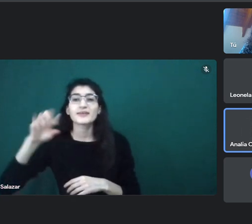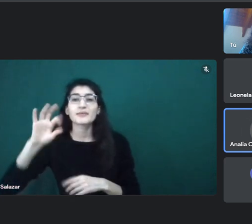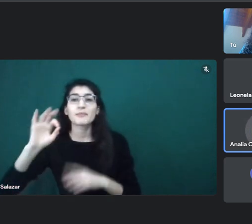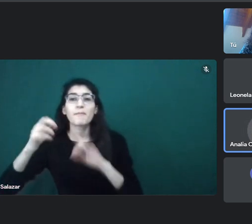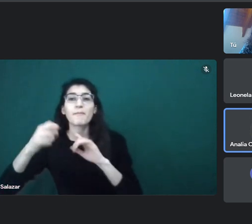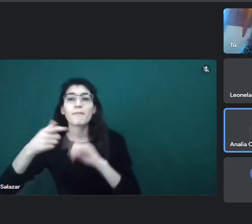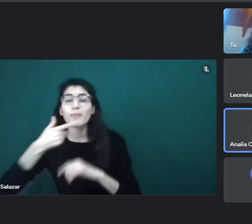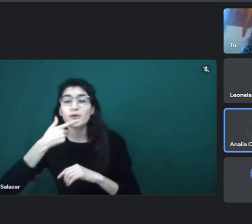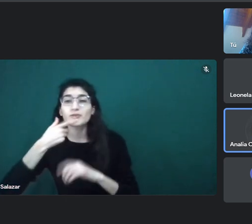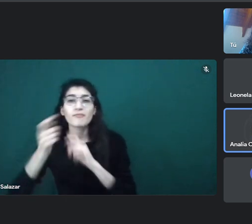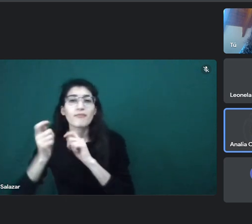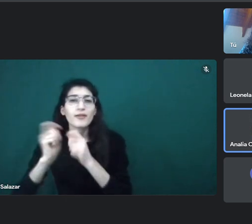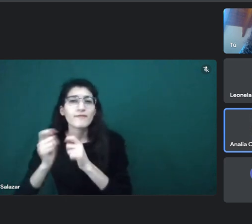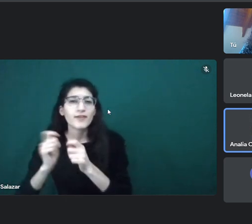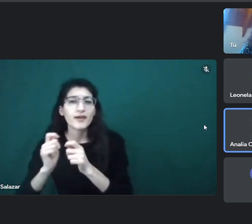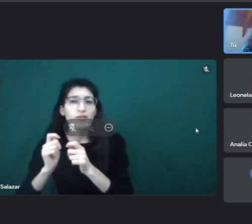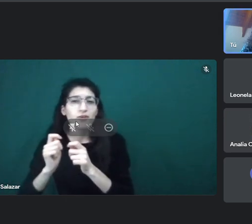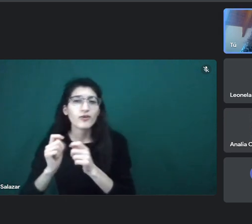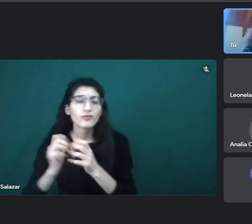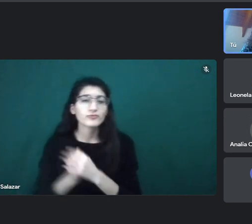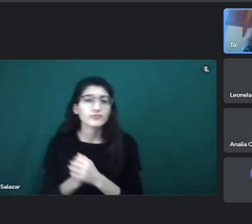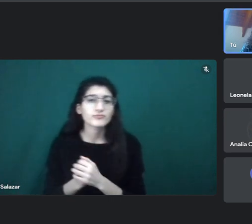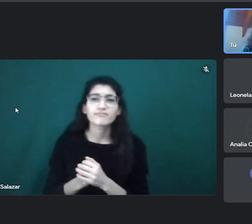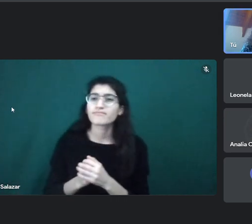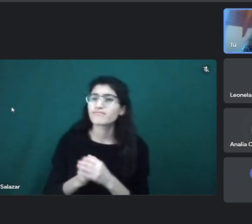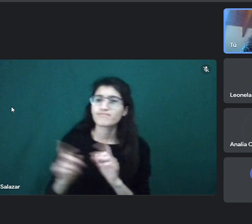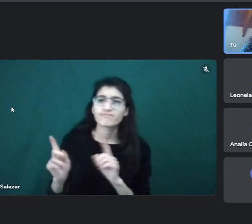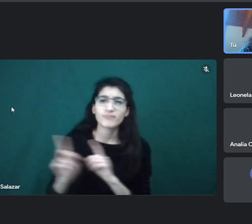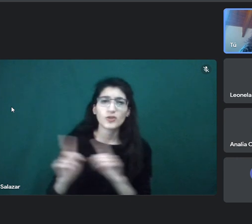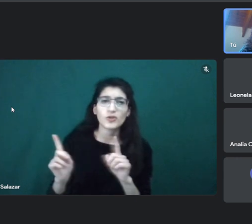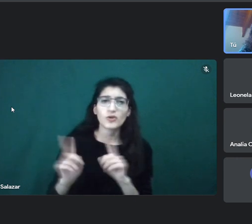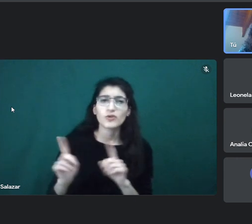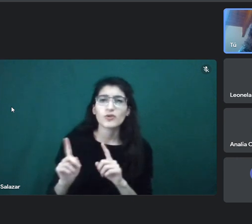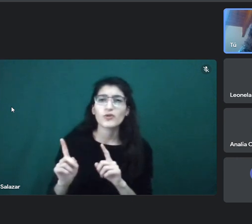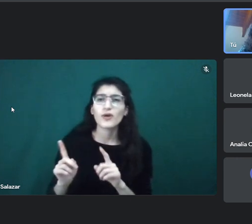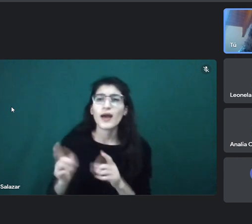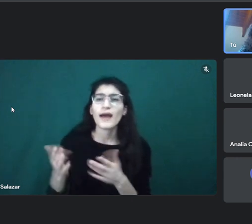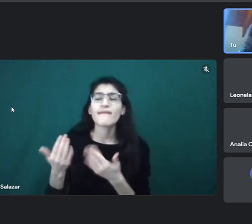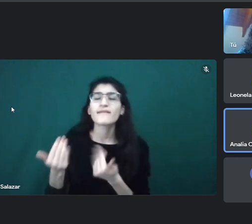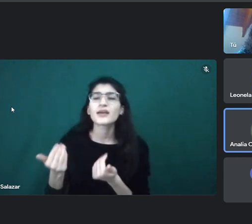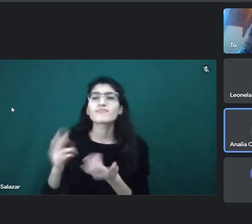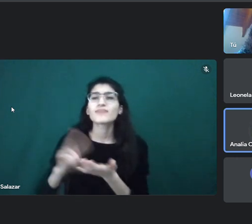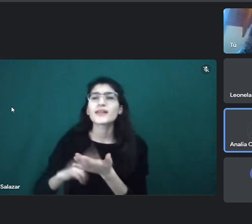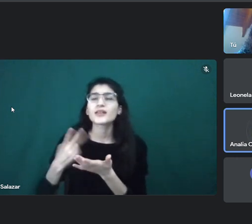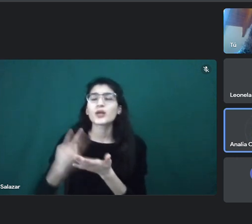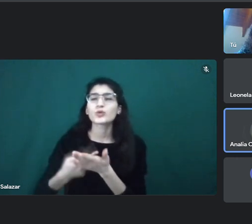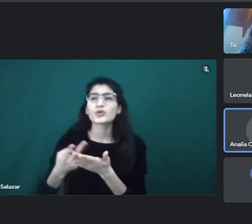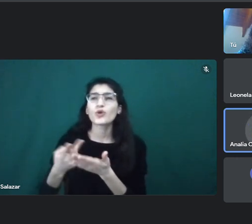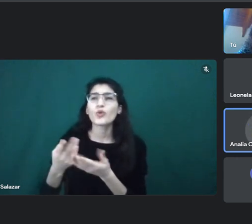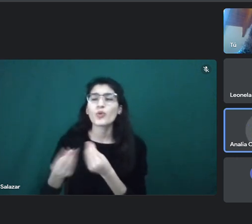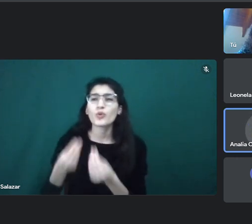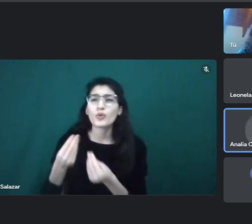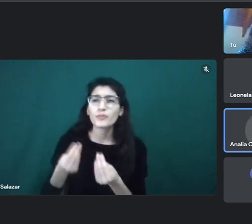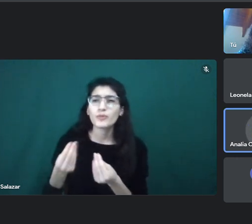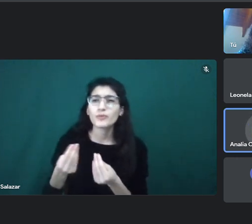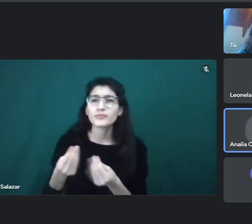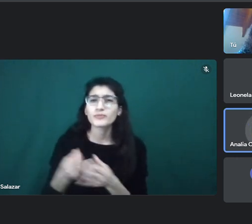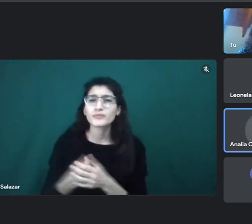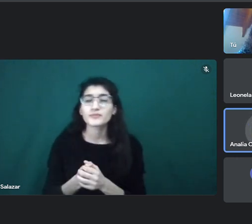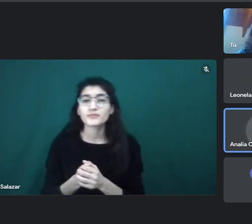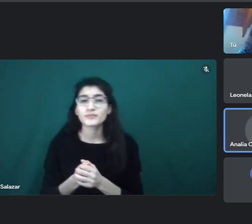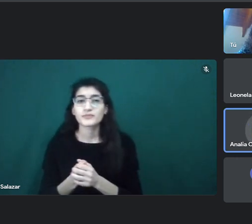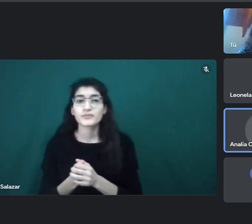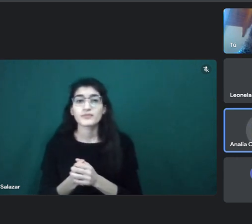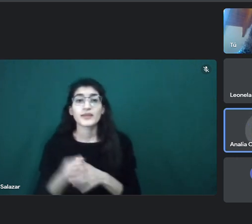¿no? El qué. ¿Cómo hiciste la traducción, Analía? A ver, ¿cómo la traduciste? ¿Cómo hiciste ese? Ese título,